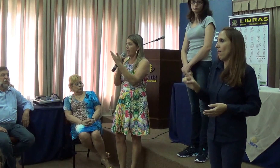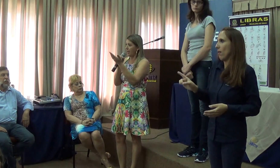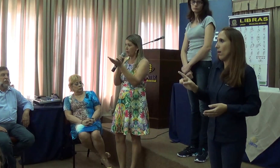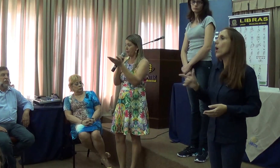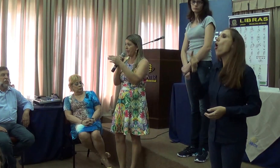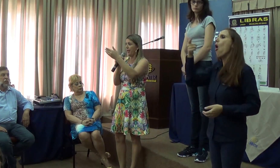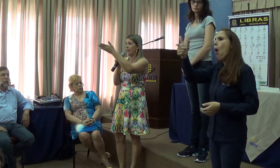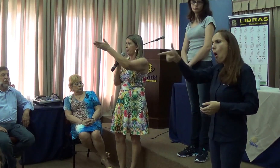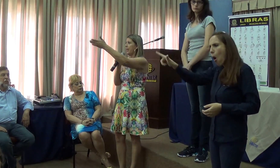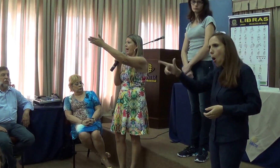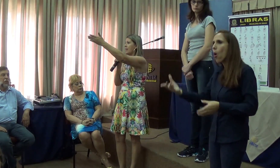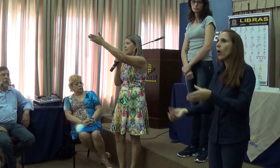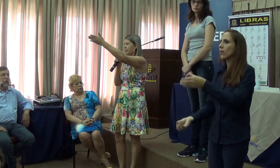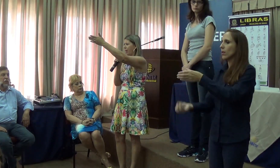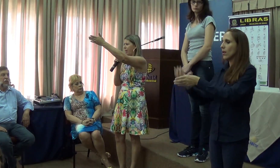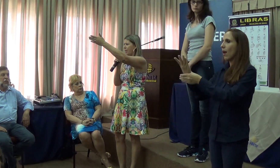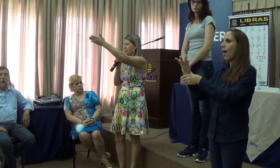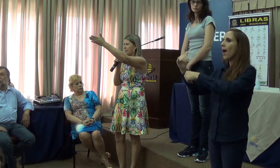Claro.